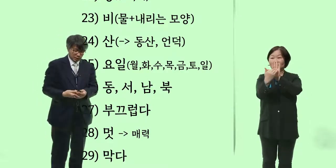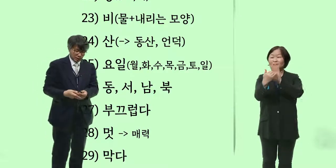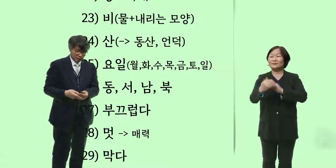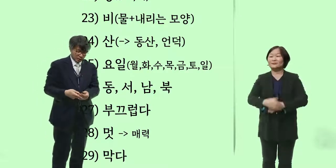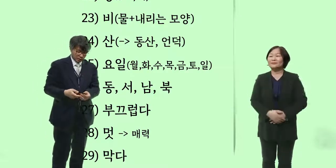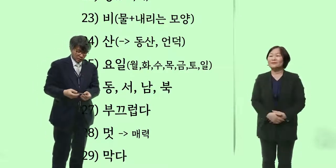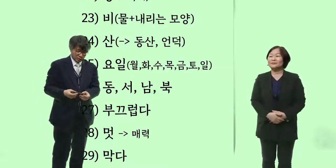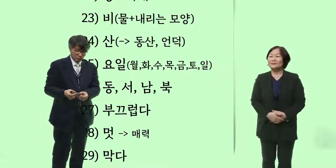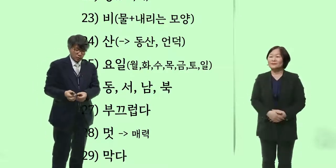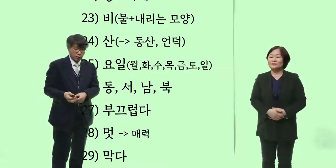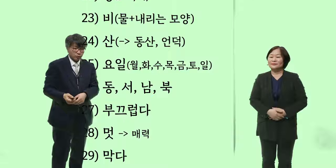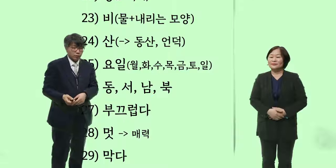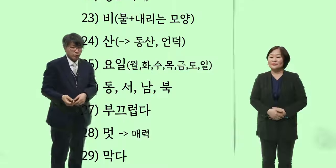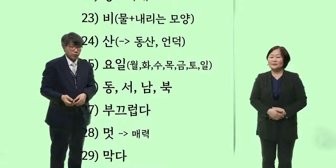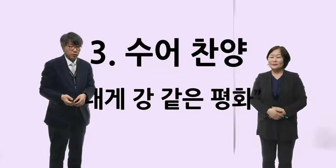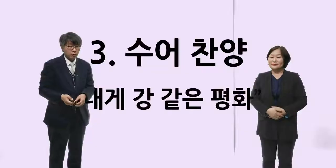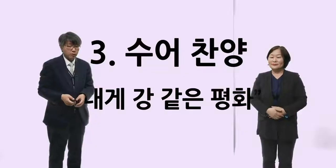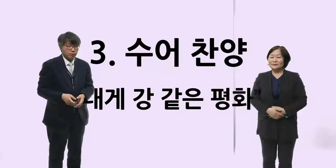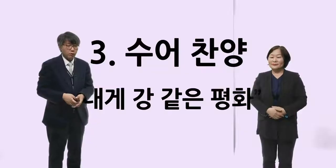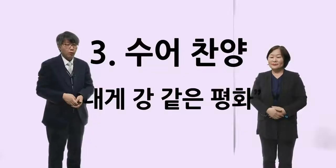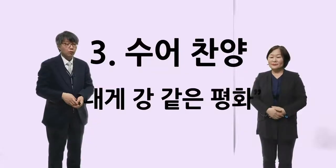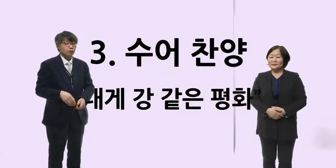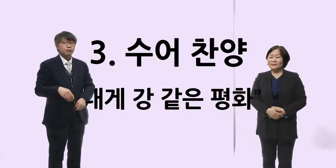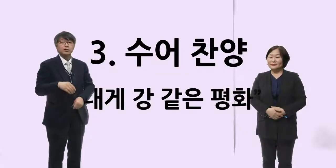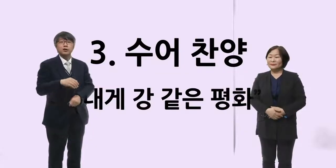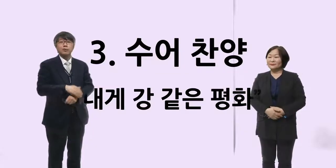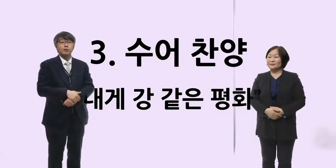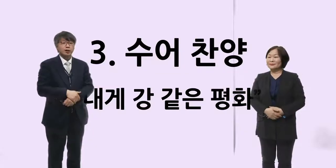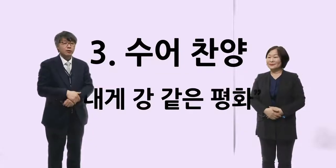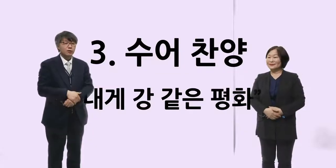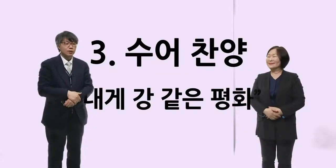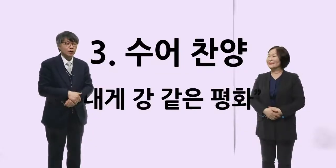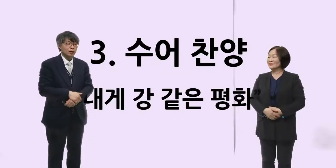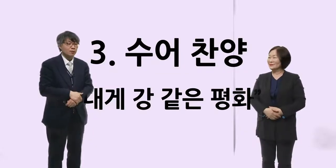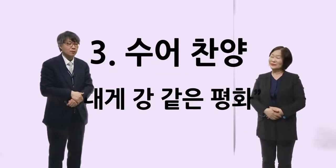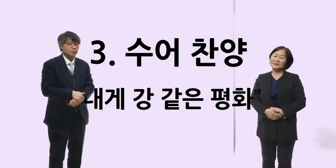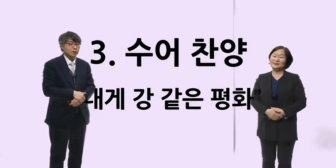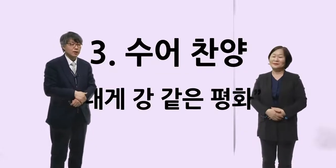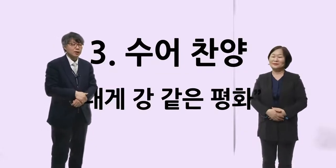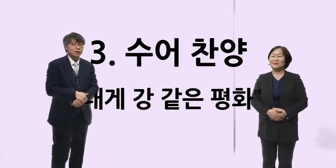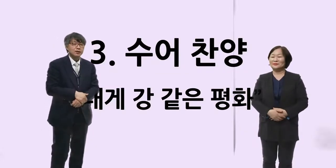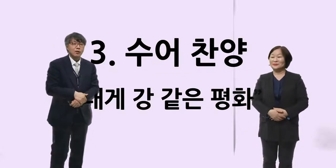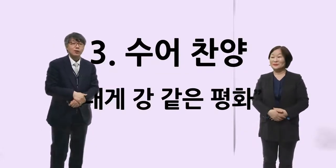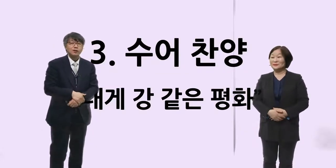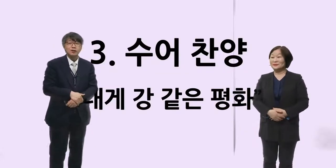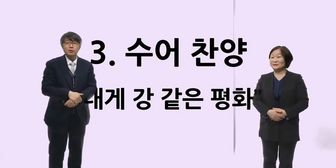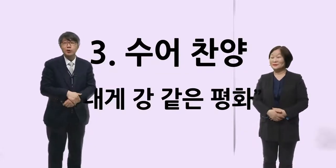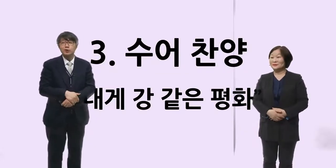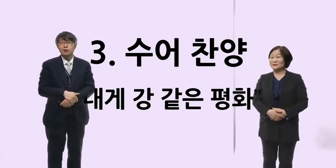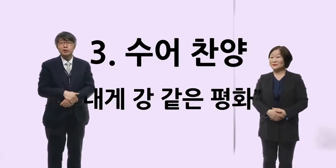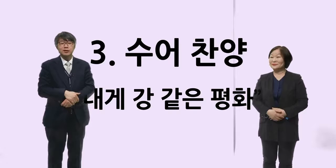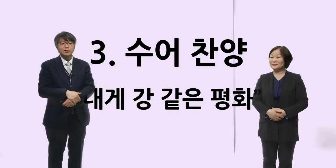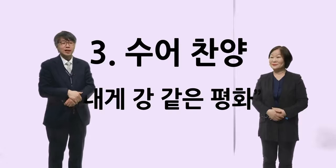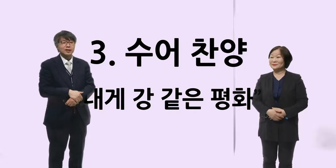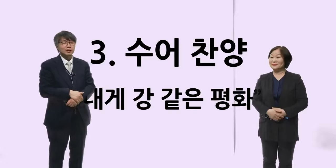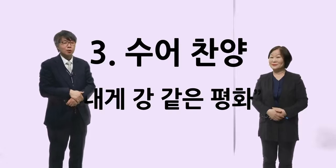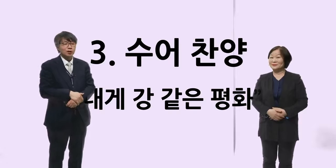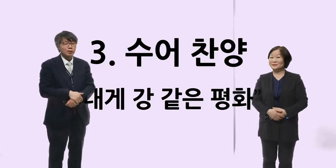네, 그렇게 해주시면 되고요. 오, 벌써 다 배웠네요. 되게 다 배웠습니다. 자, 오늘 그래서 배울 그 찬양은 뭐냐